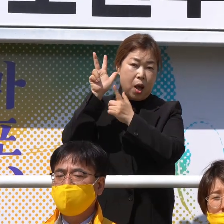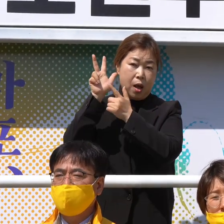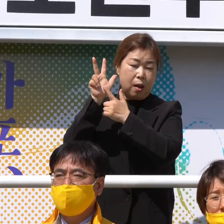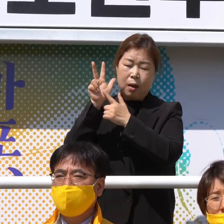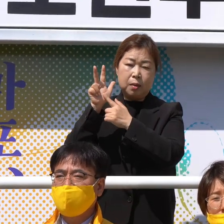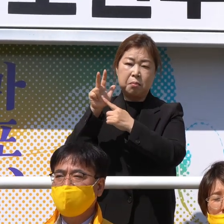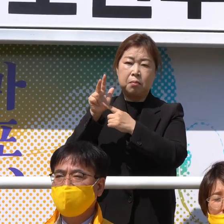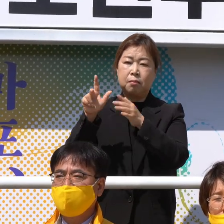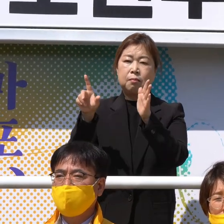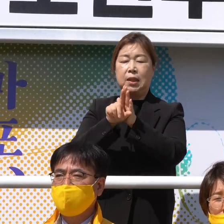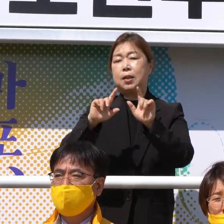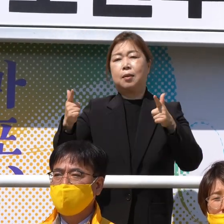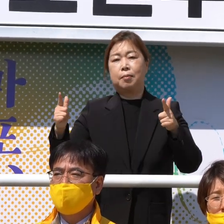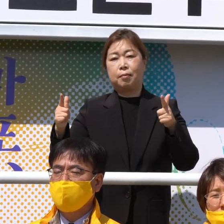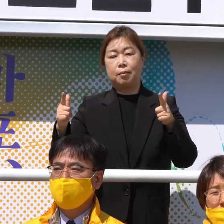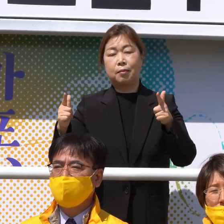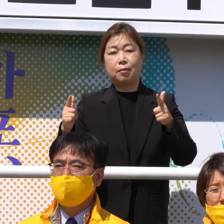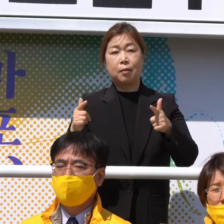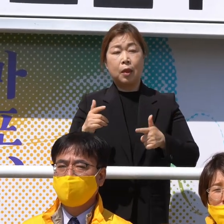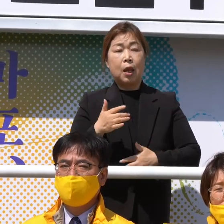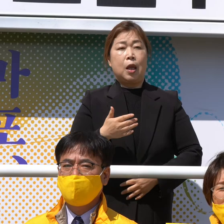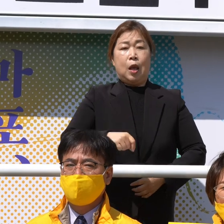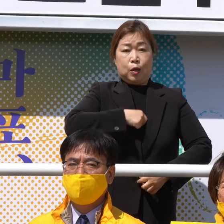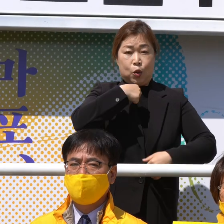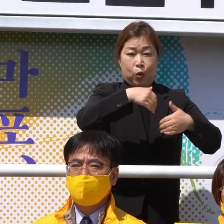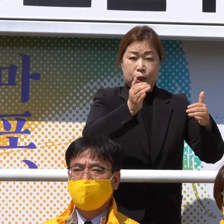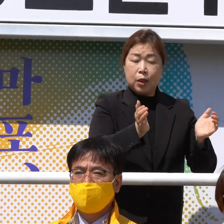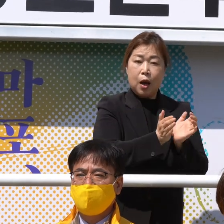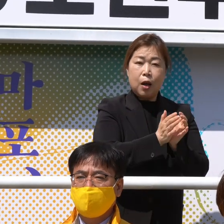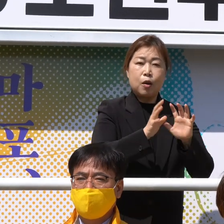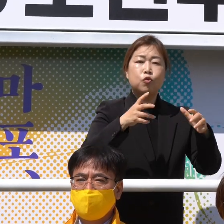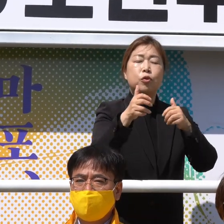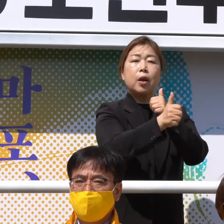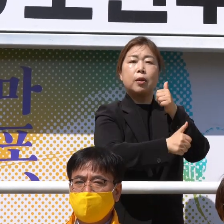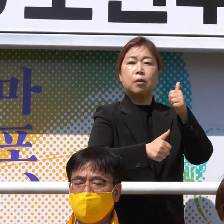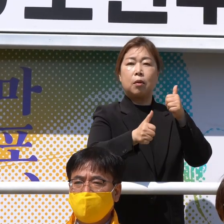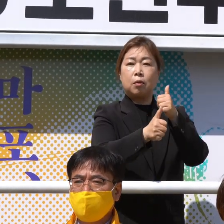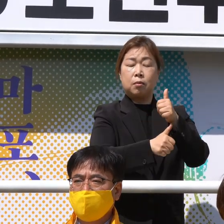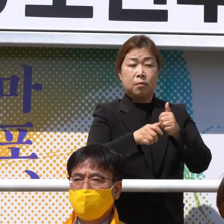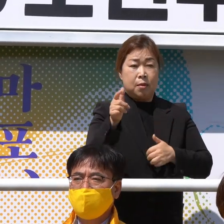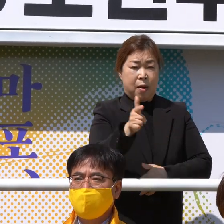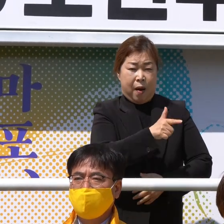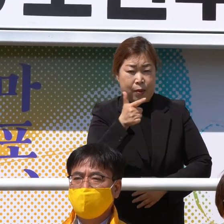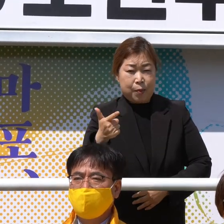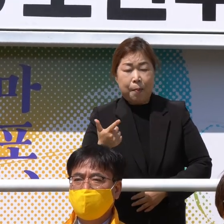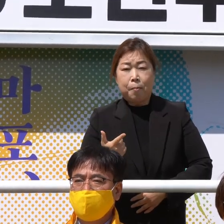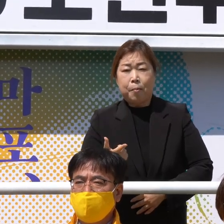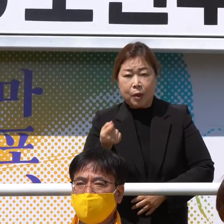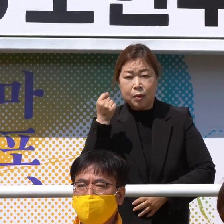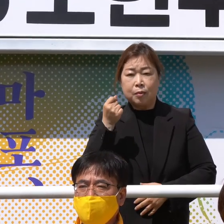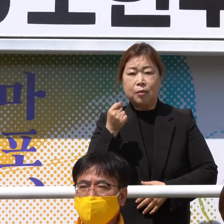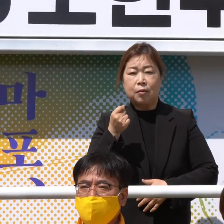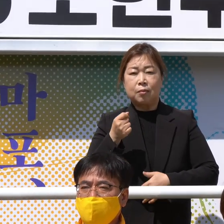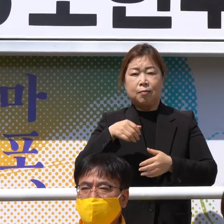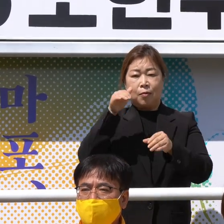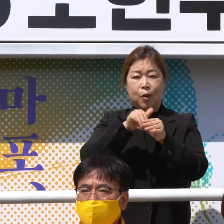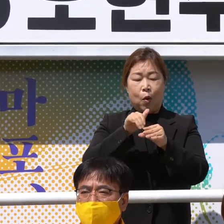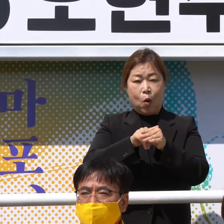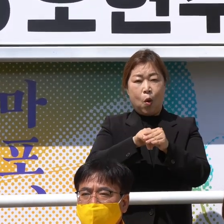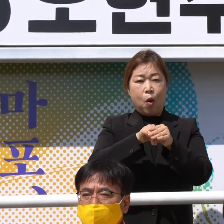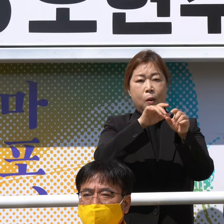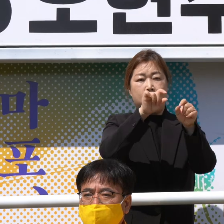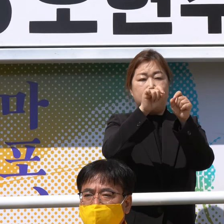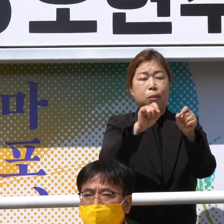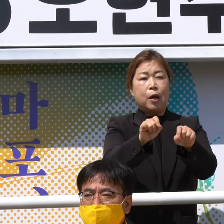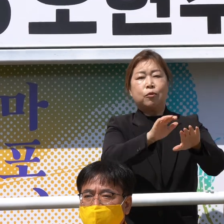생각합니다. 여러분, 정의당이 국회에서 하루라도 선거를